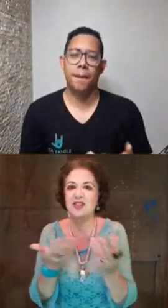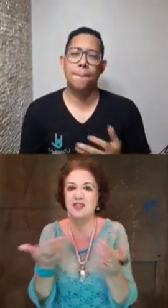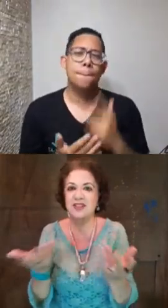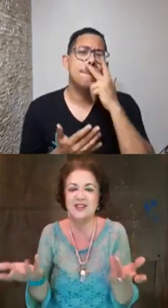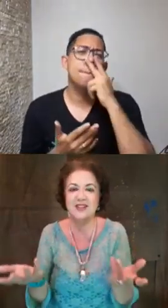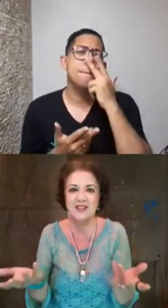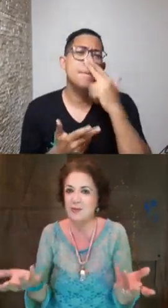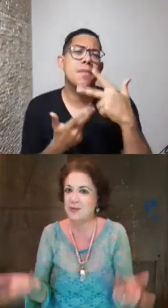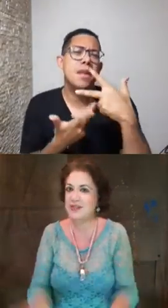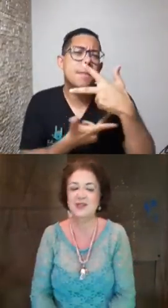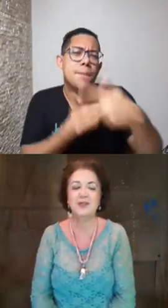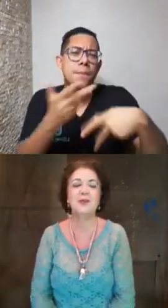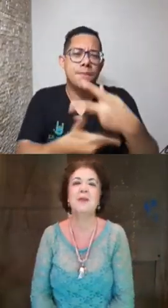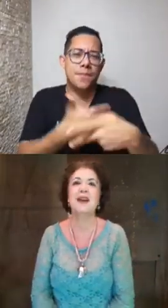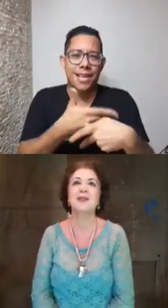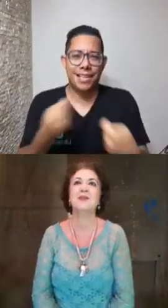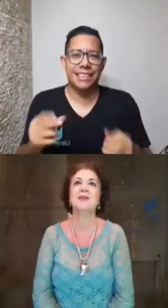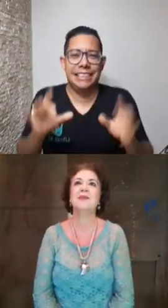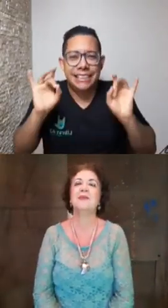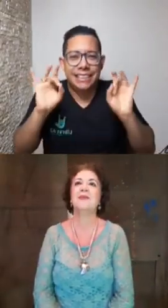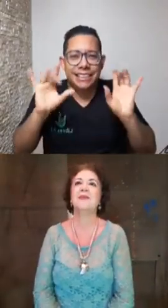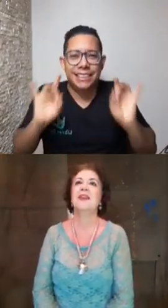presente que está por ser descoberto.